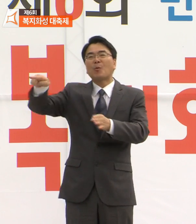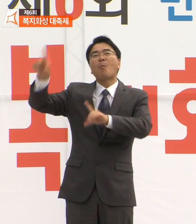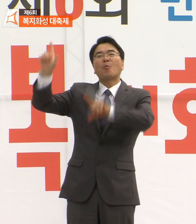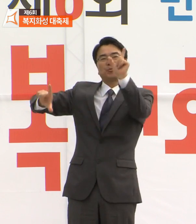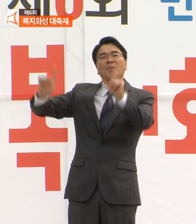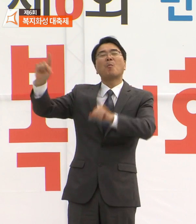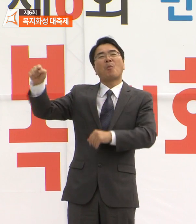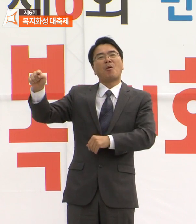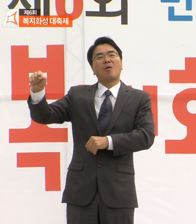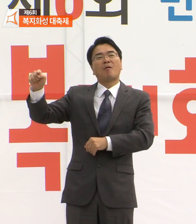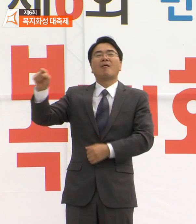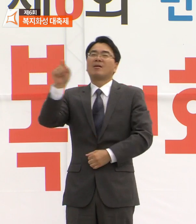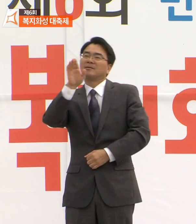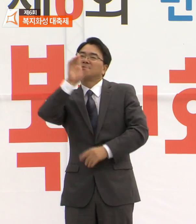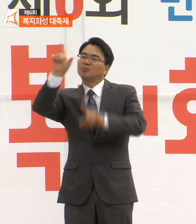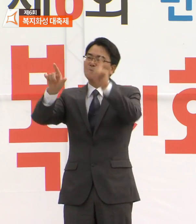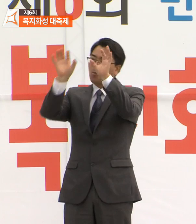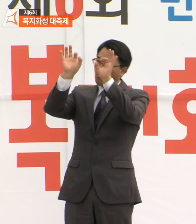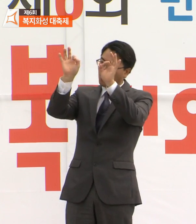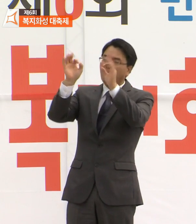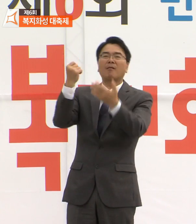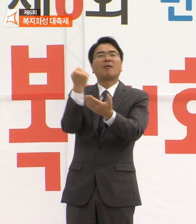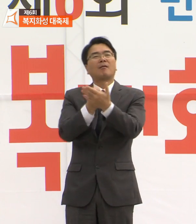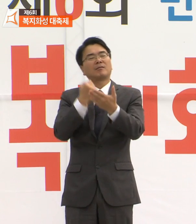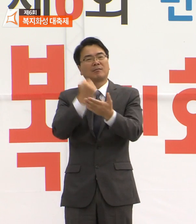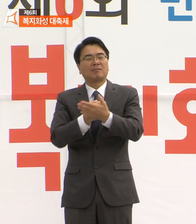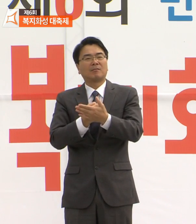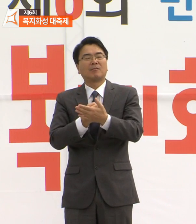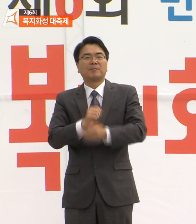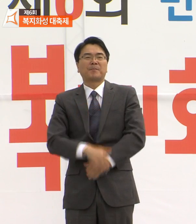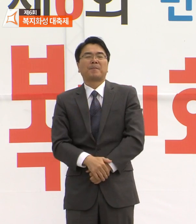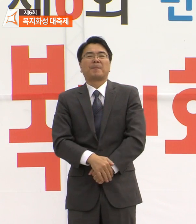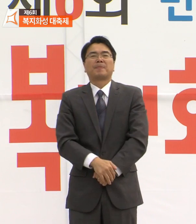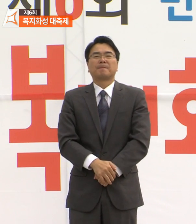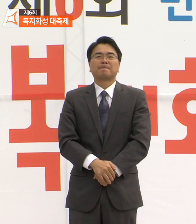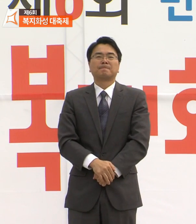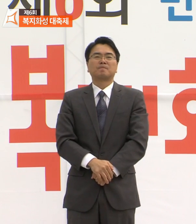안 하고 있는 그 현실을 참 안타까운 현실 아닌가 생각입니다.